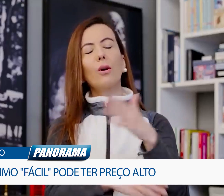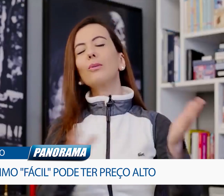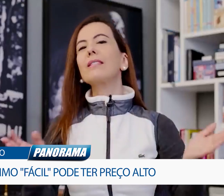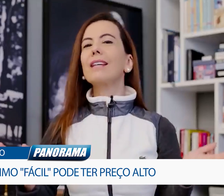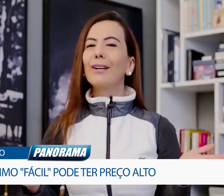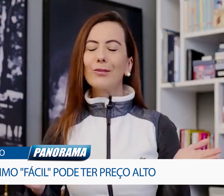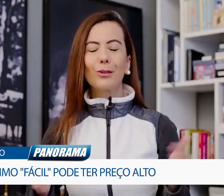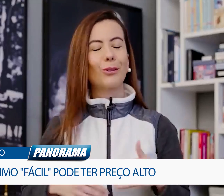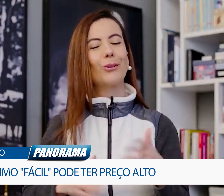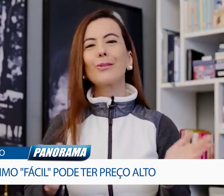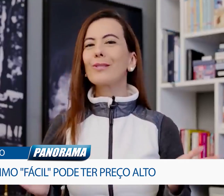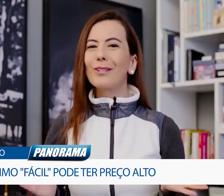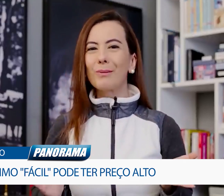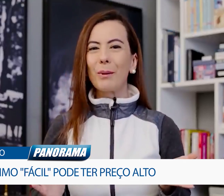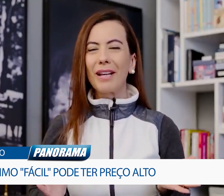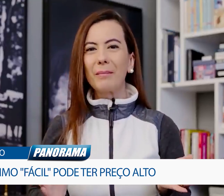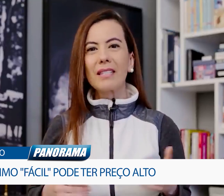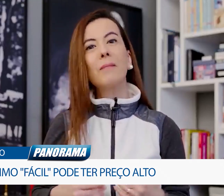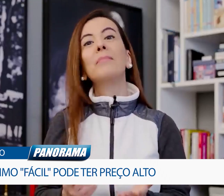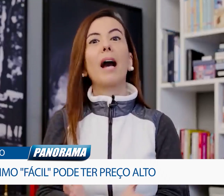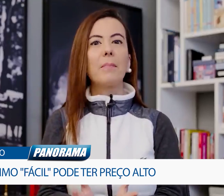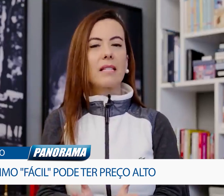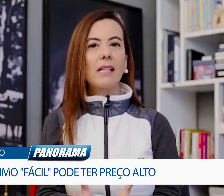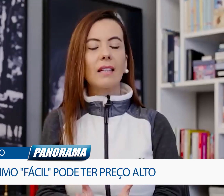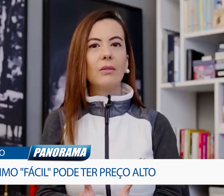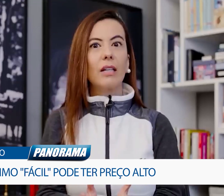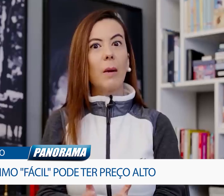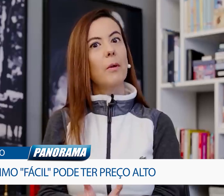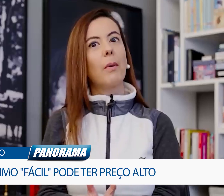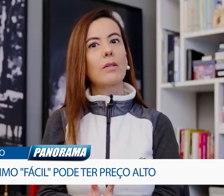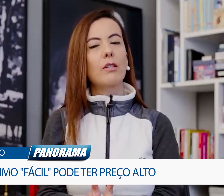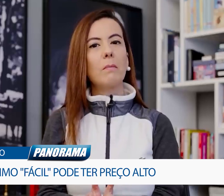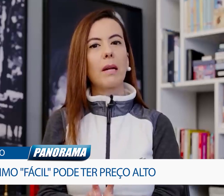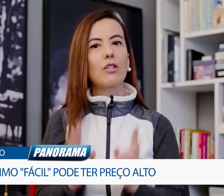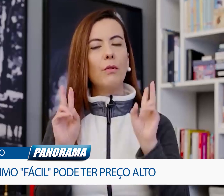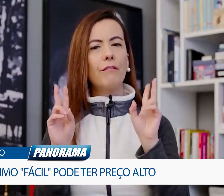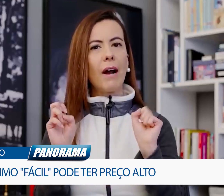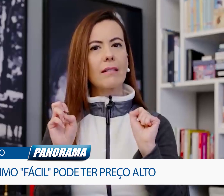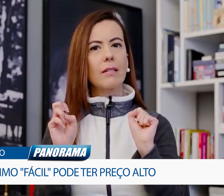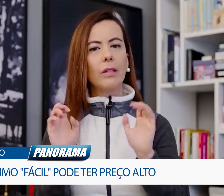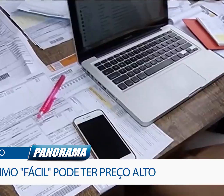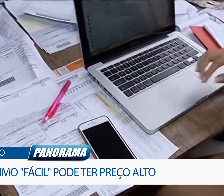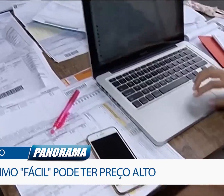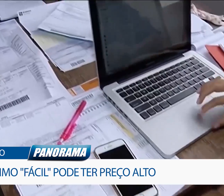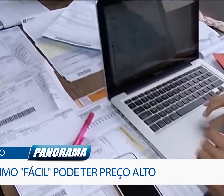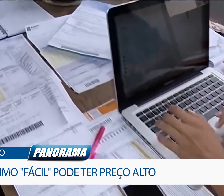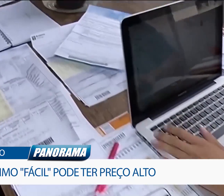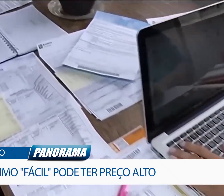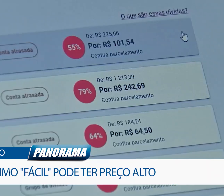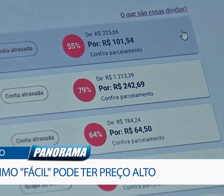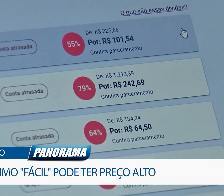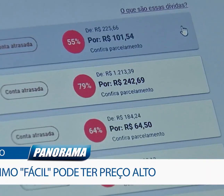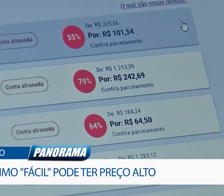a solução de todos os seus problemas, apresentando aí uma proposta de empréstimo fácil. Fique